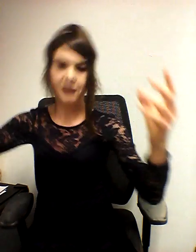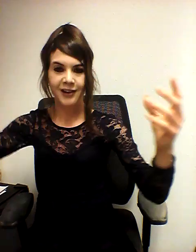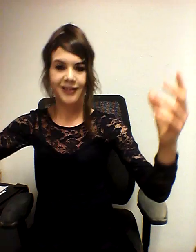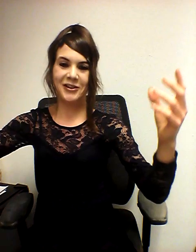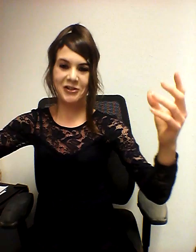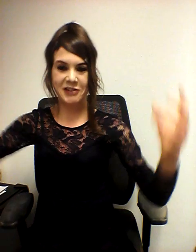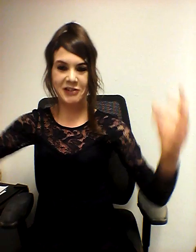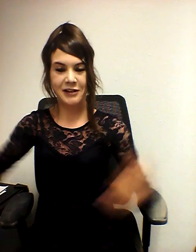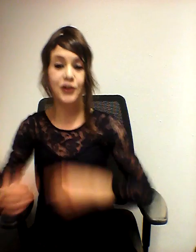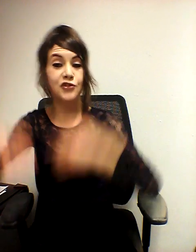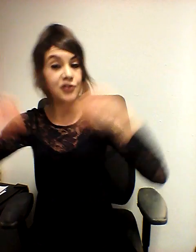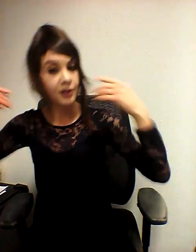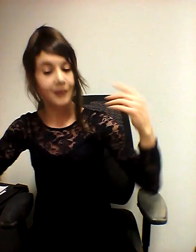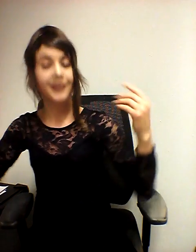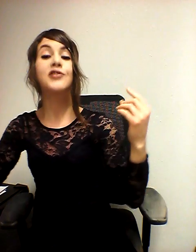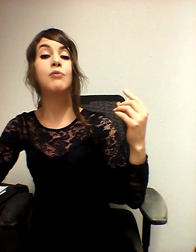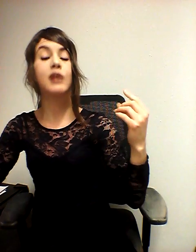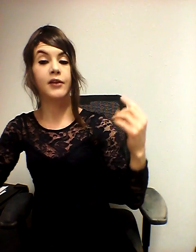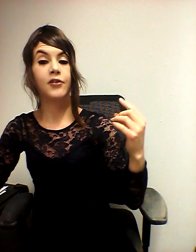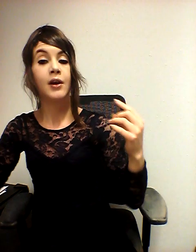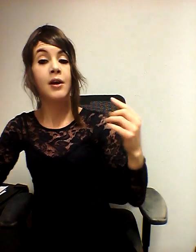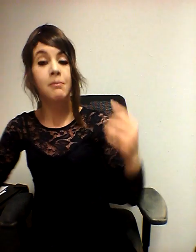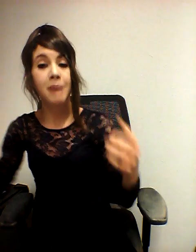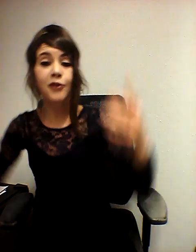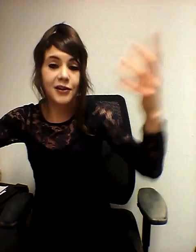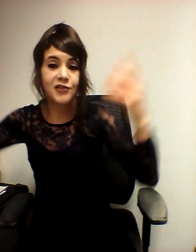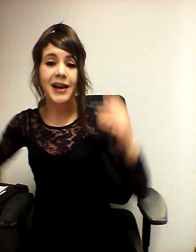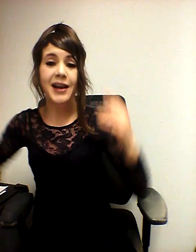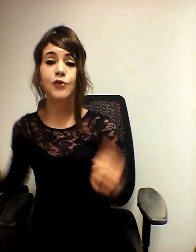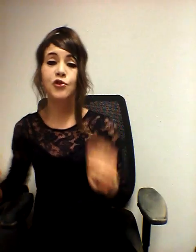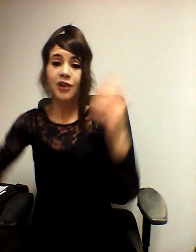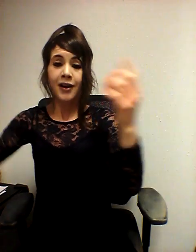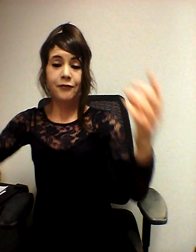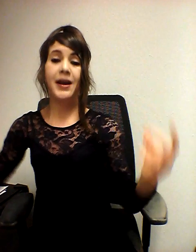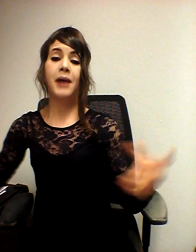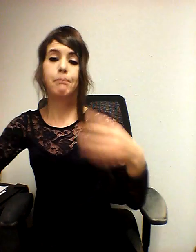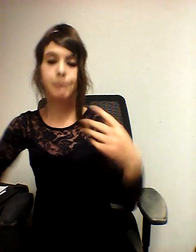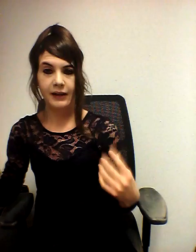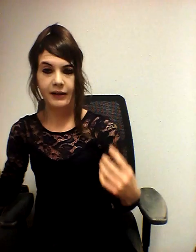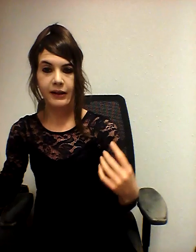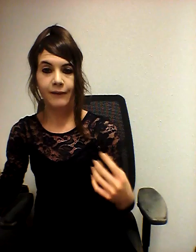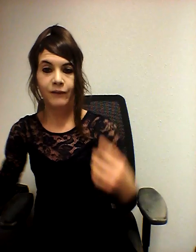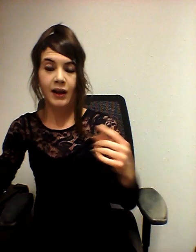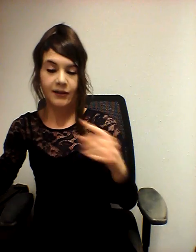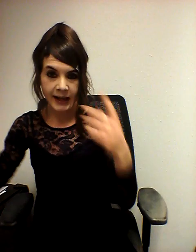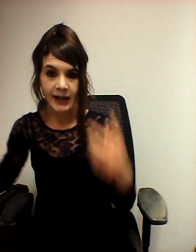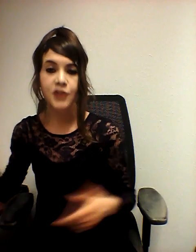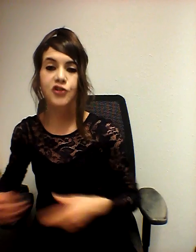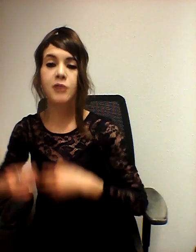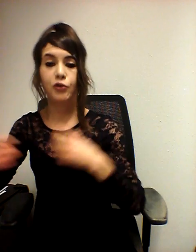vetreserves gestimuleerd Maar ook dat zijn dus verbindingen deze moeten